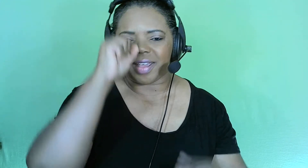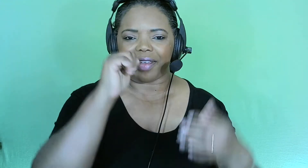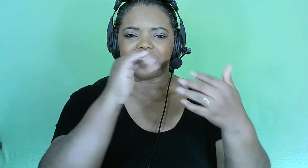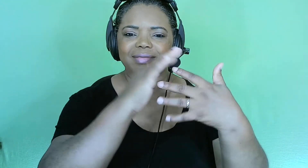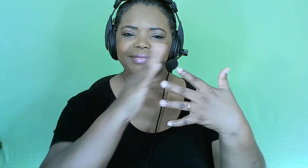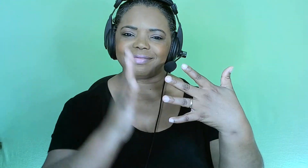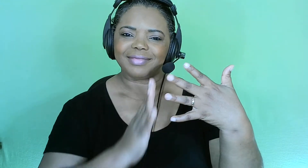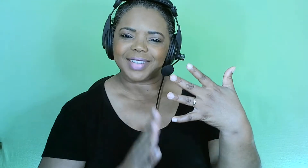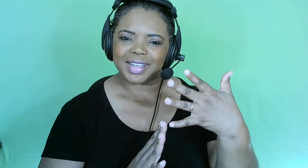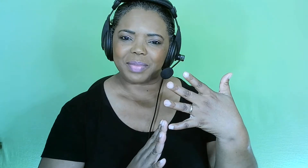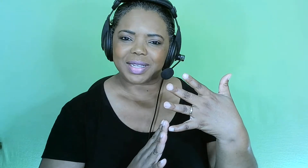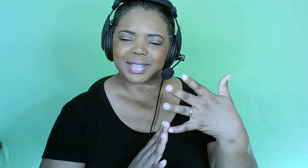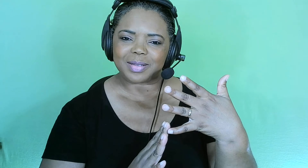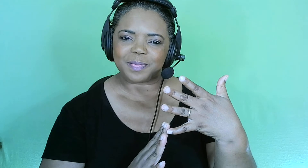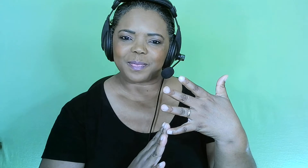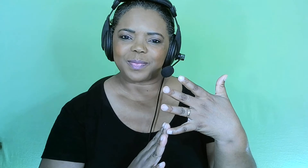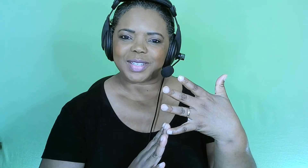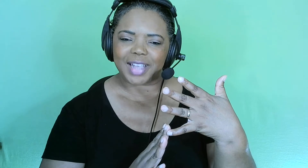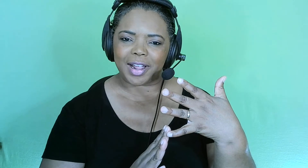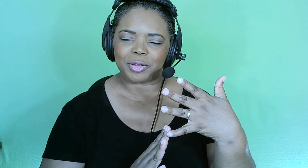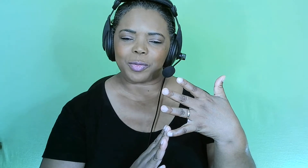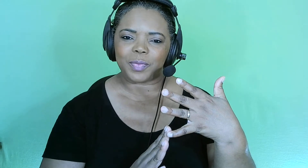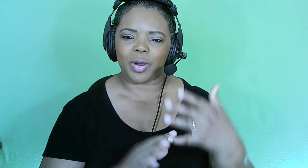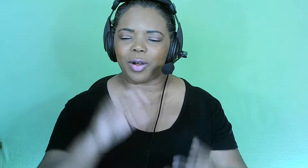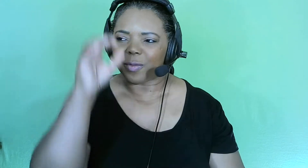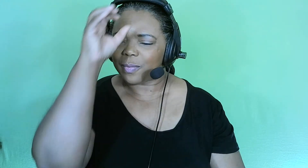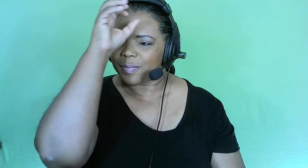quê? Libras, certo? Ó,